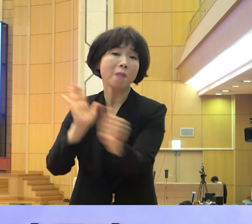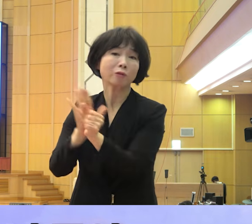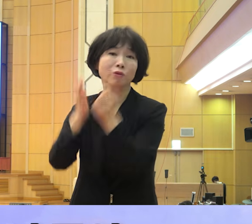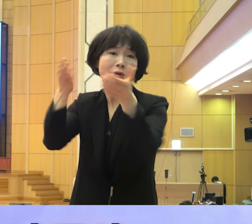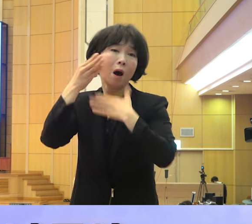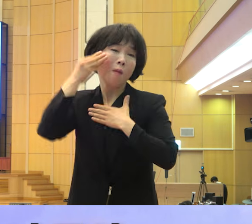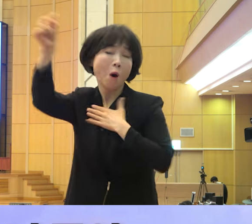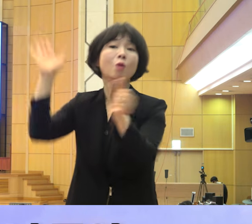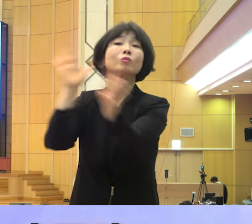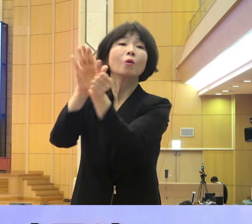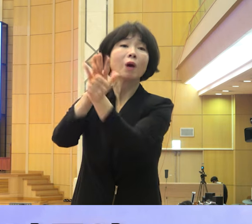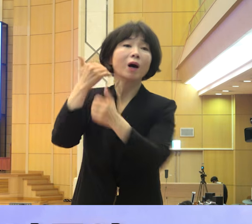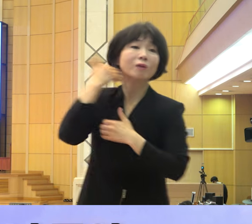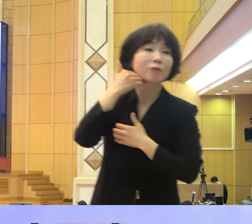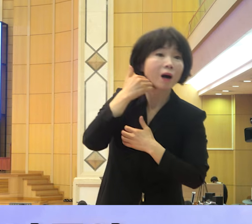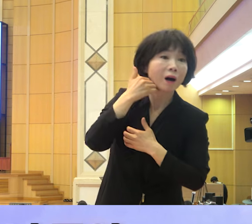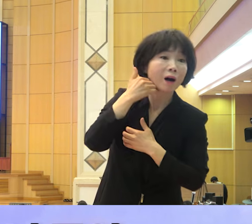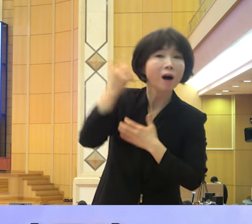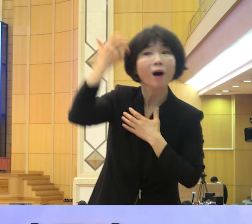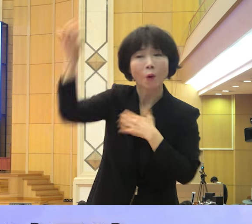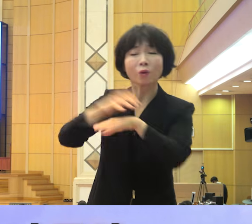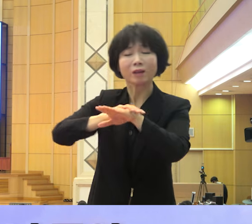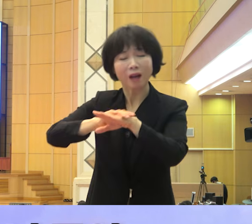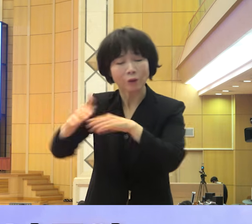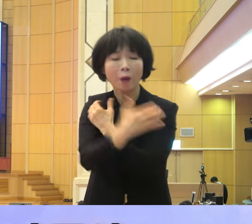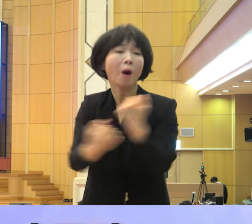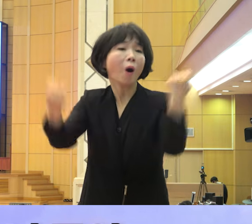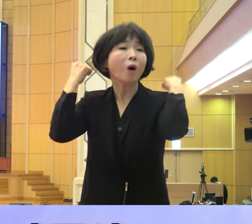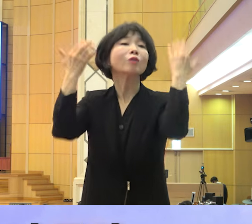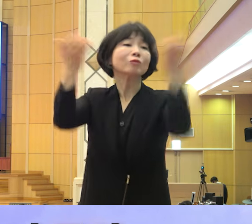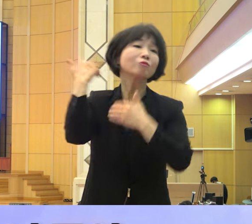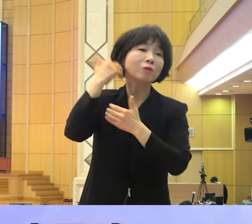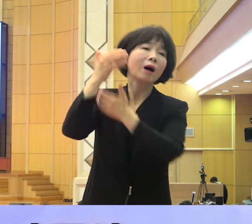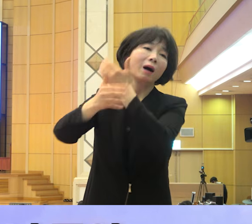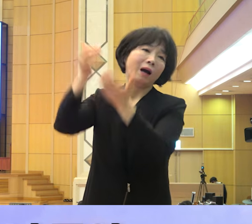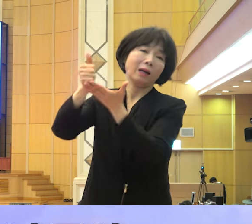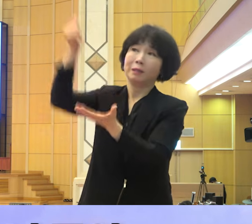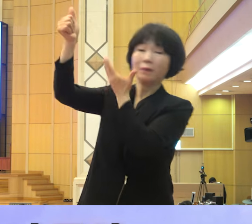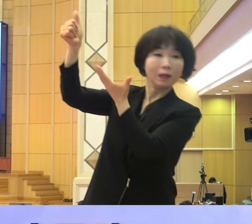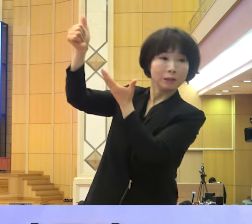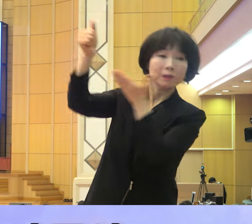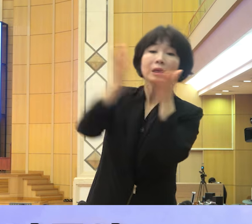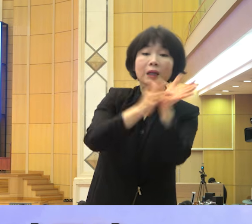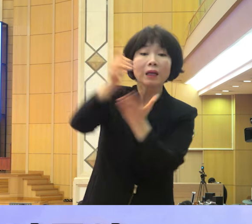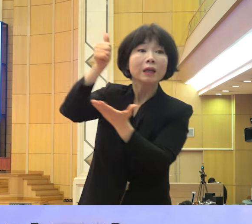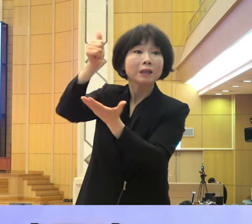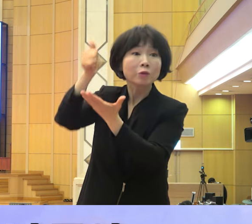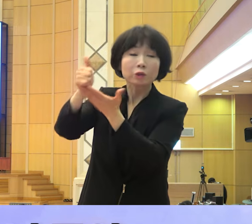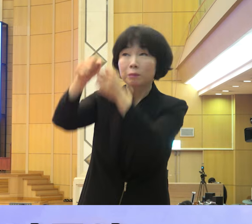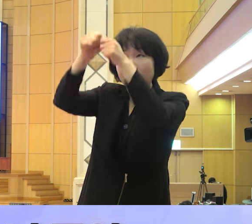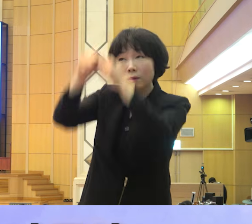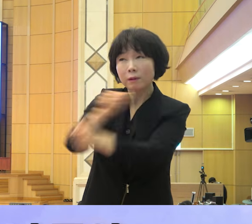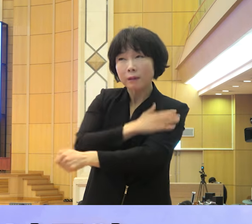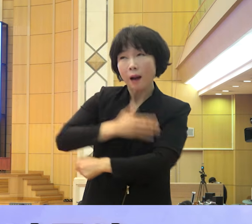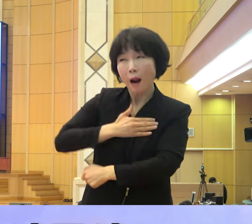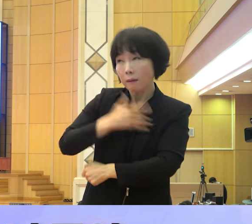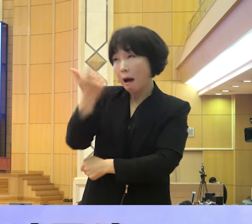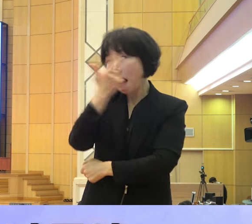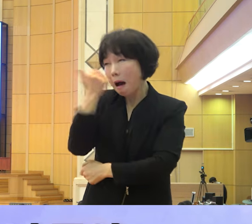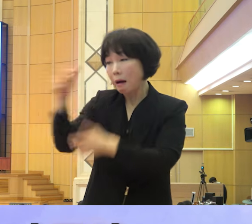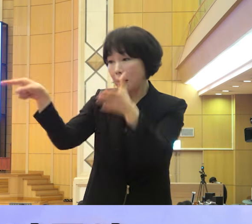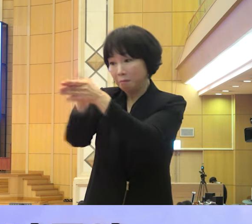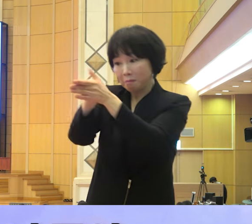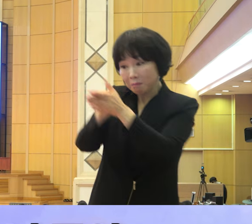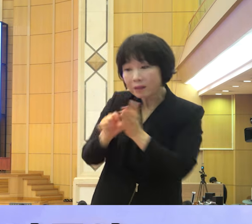되게 하시고 영혼이 잘된 같이 범사대로 강건케 하시는 하나님 예수님을 알고 믿으면,